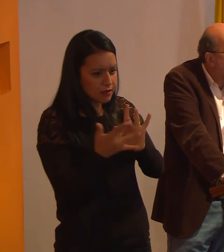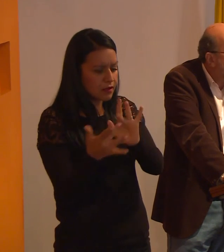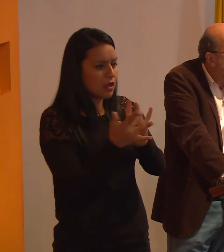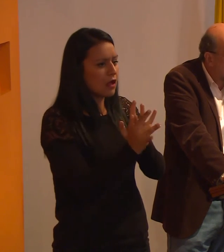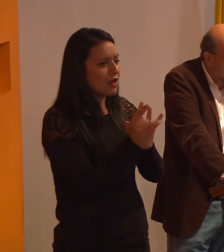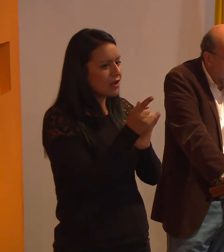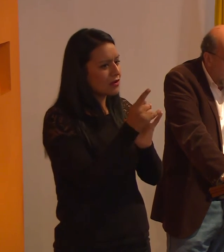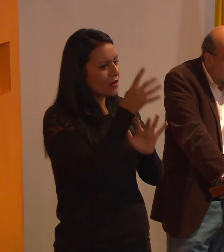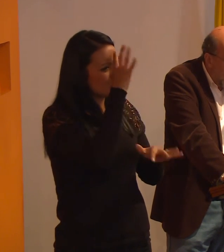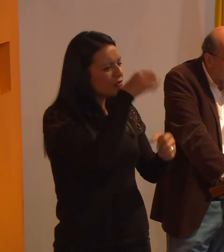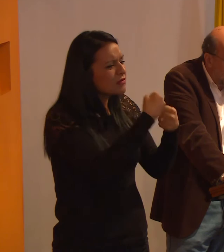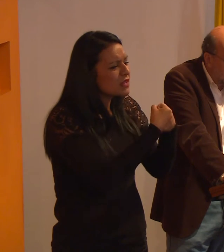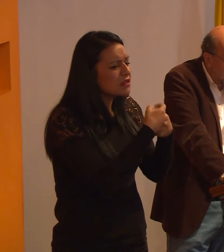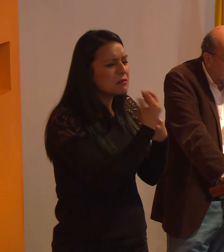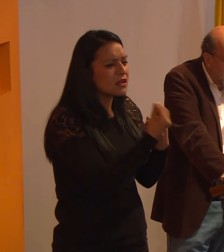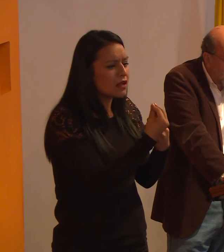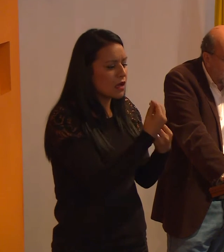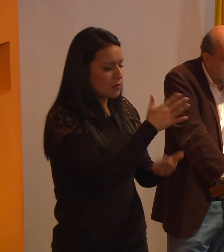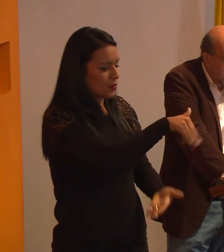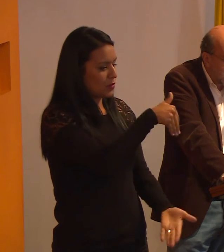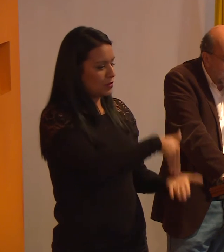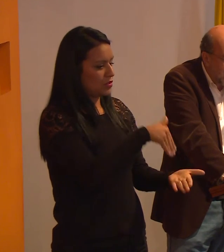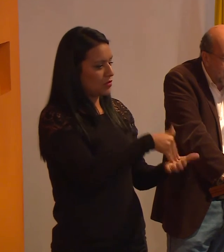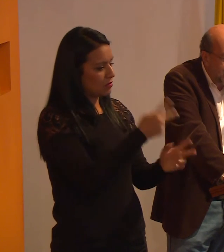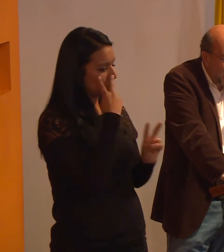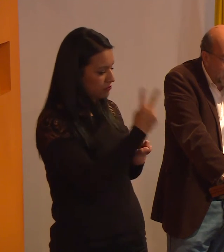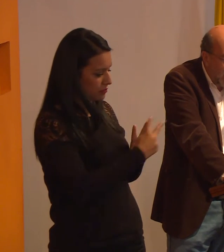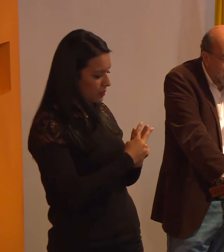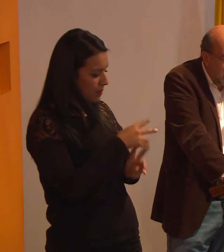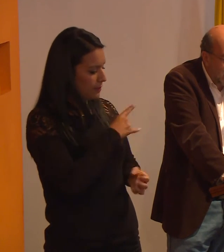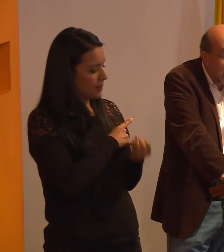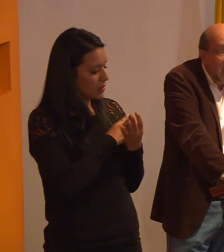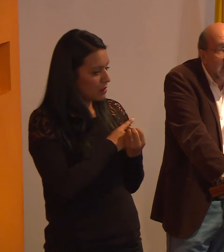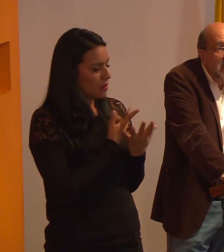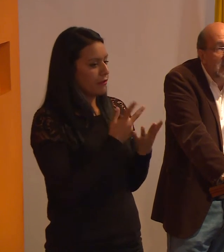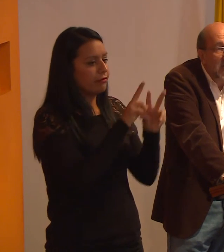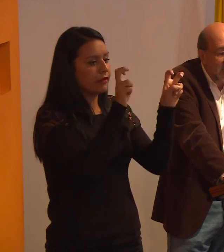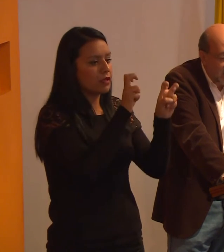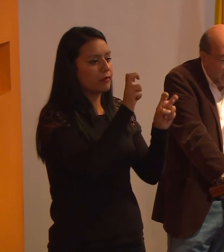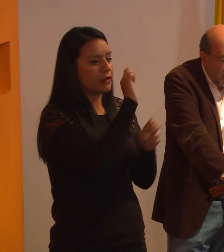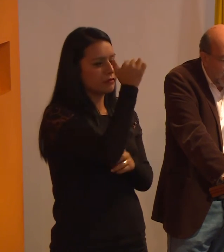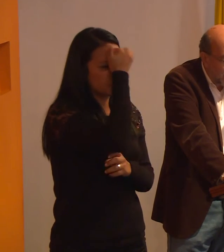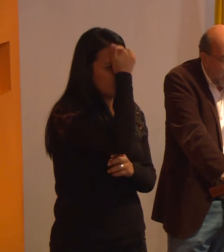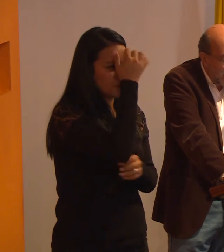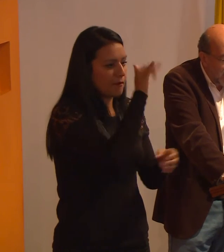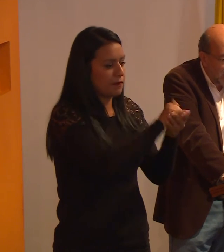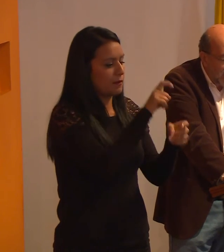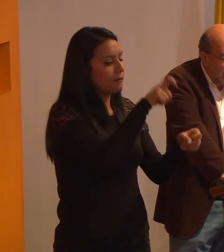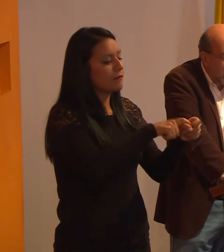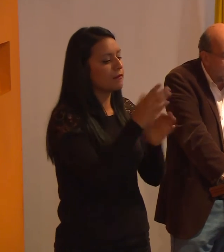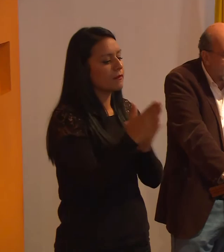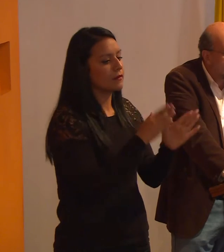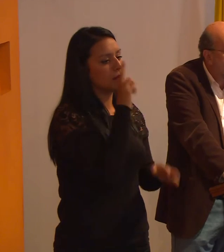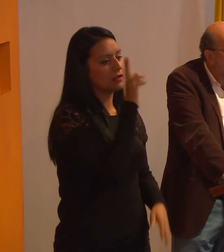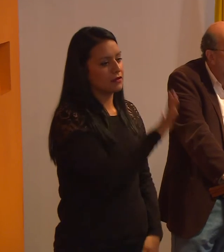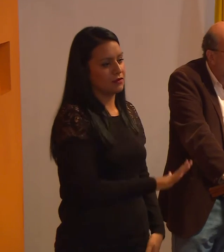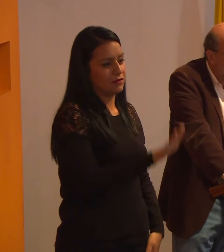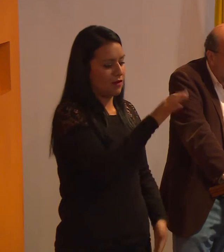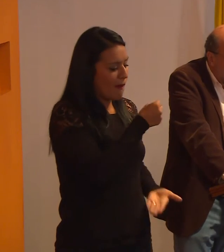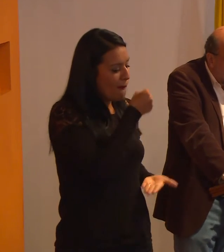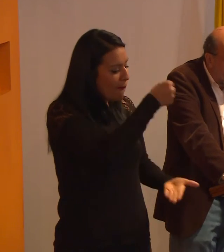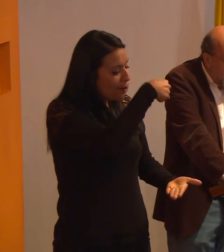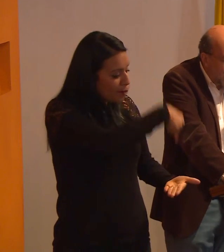constituir alianzas para posicionarnos en temas importantes inscritos en el Plan Nacional de